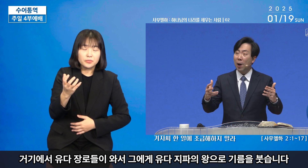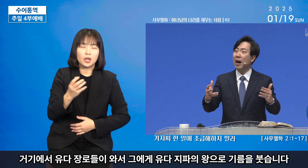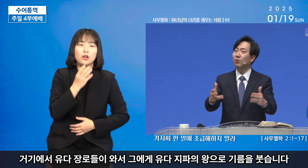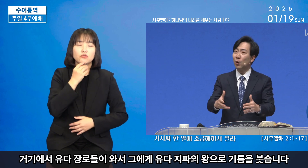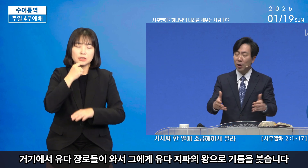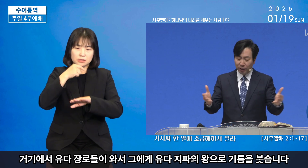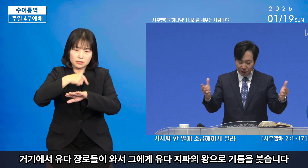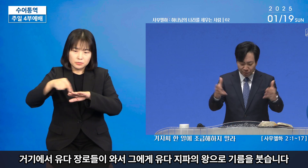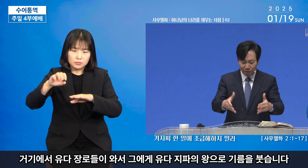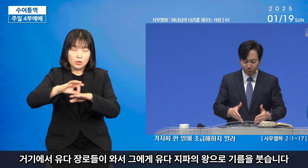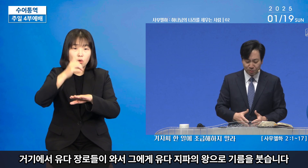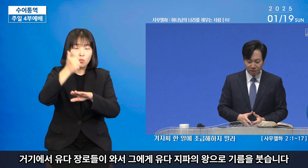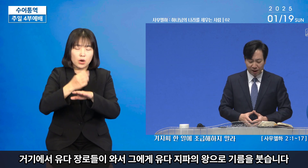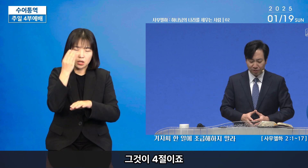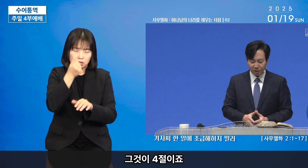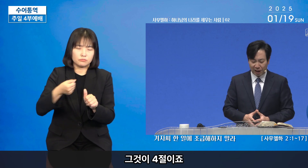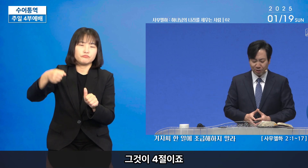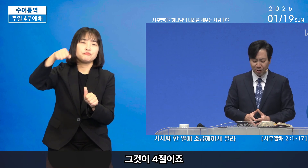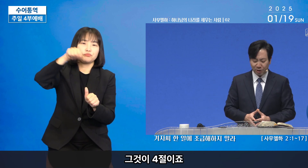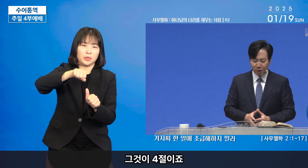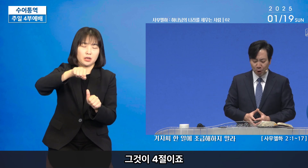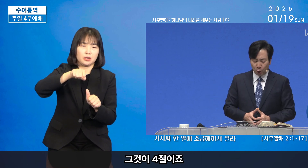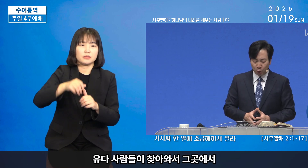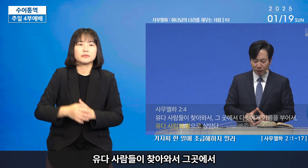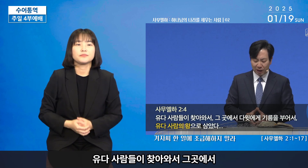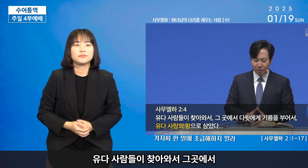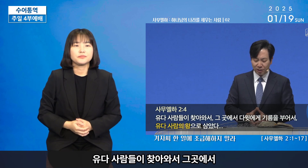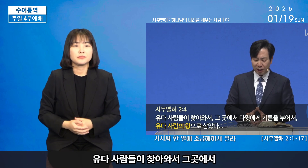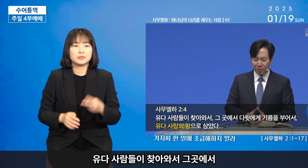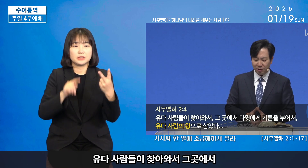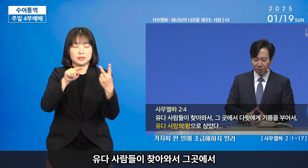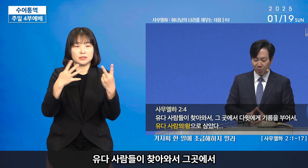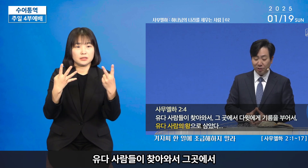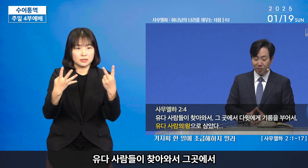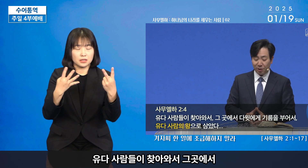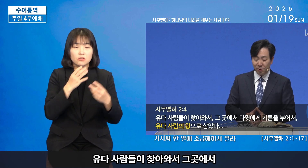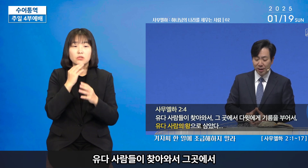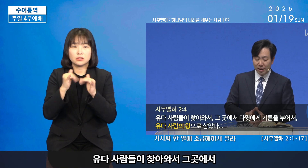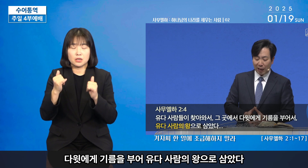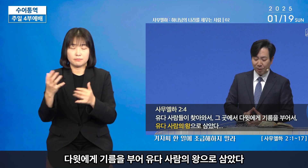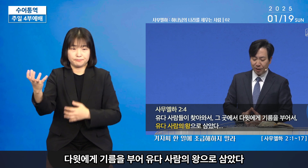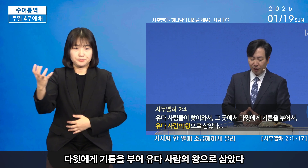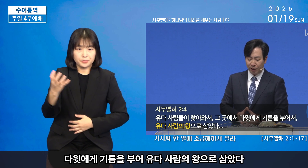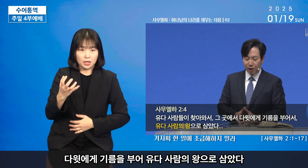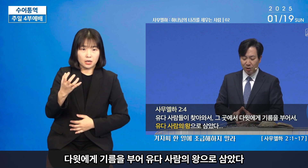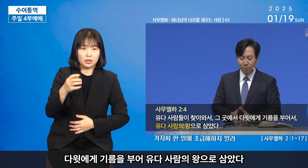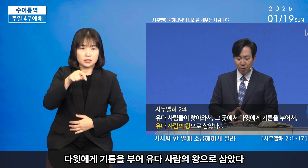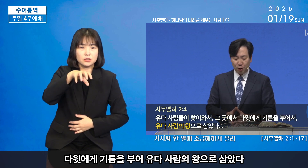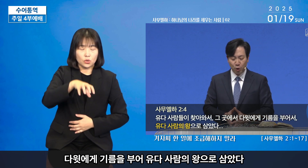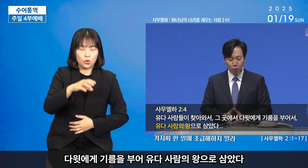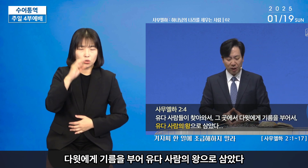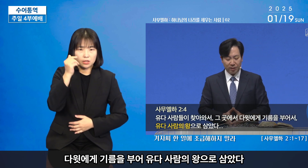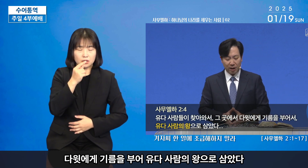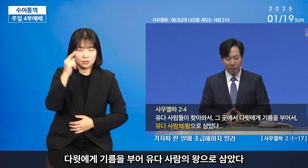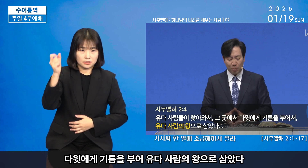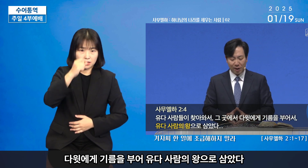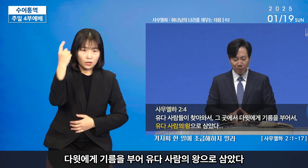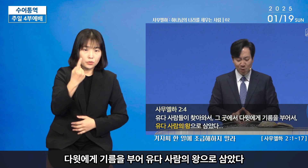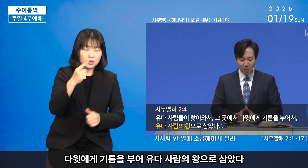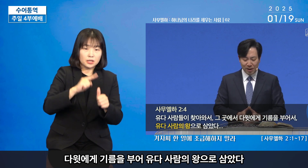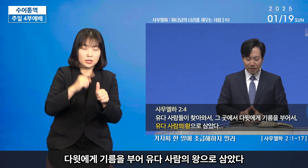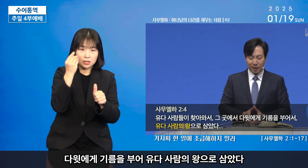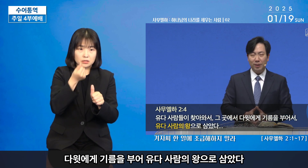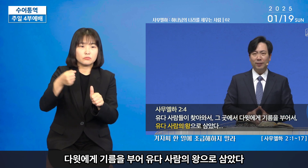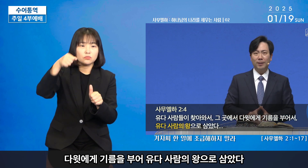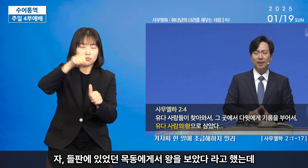지파의 왕으로 기름을 붓습니다. 그것이 4절이죠. 유다 사람들이 찾아와서 그곳에서 다윗에게 기름을 부어 유다 사람의